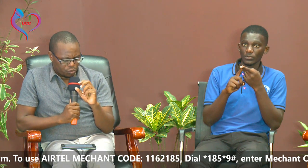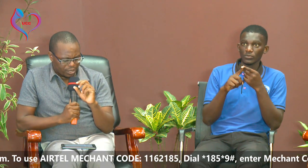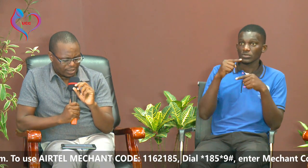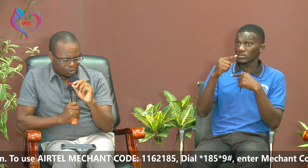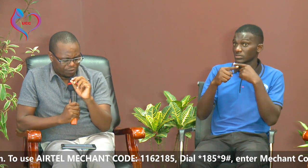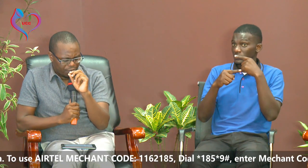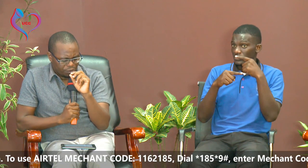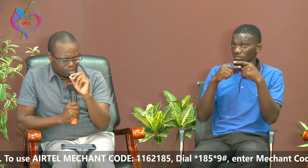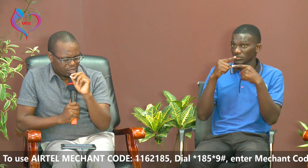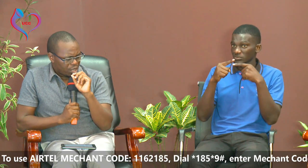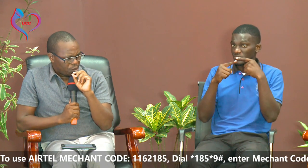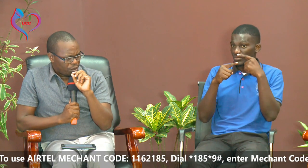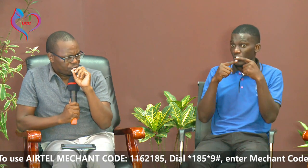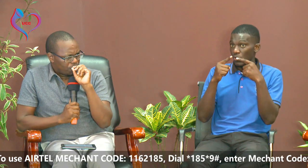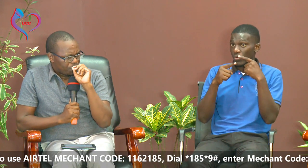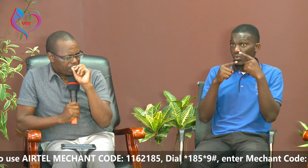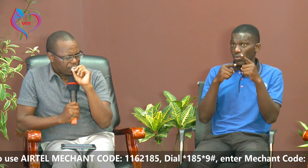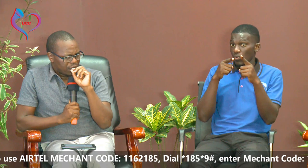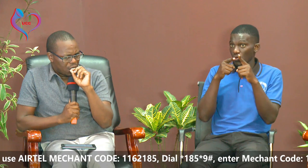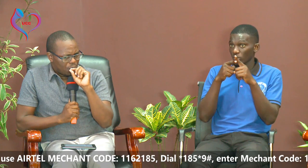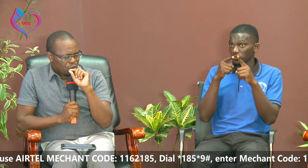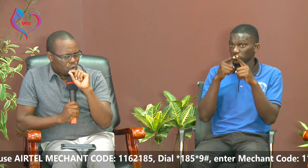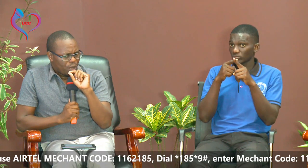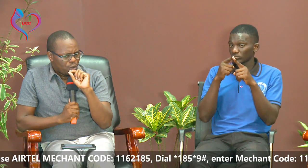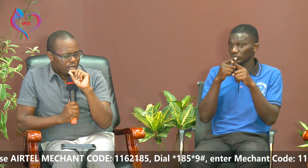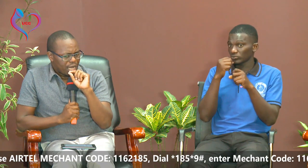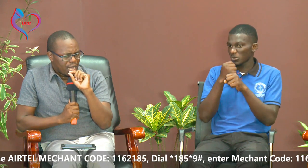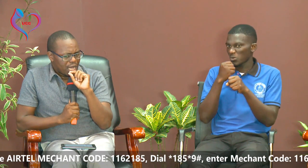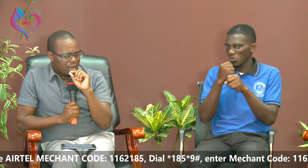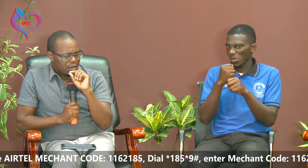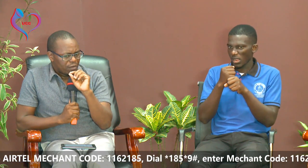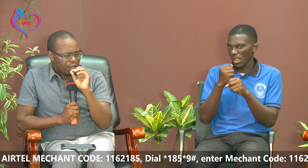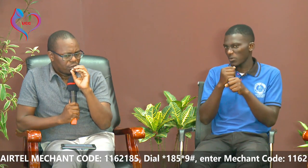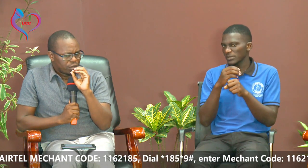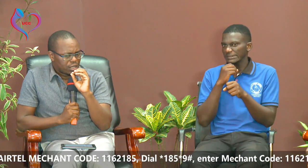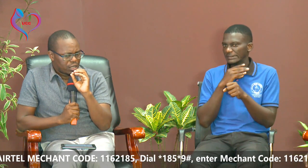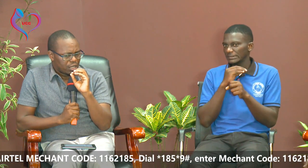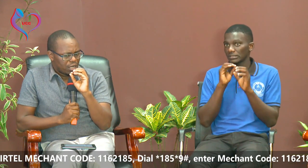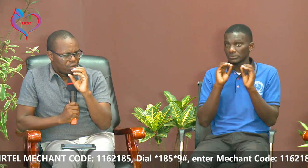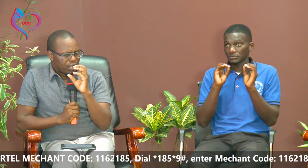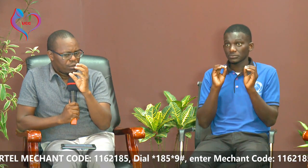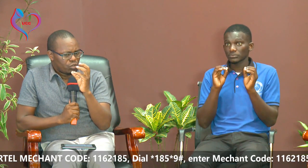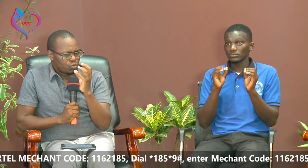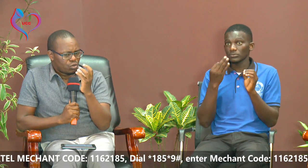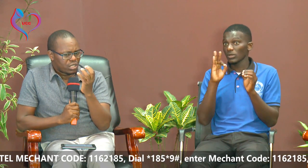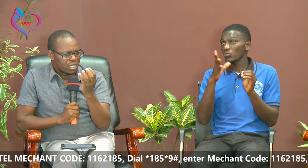a set of values without compromise omuntu okubango ina values oine ebintu byo